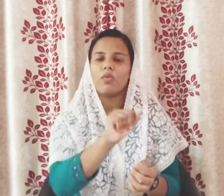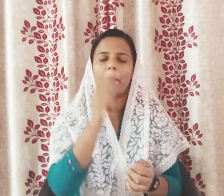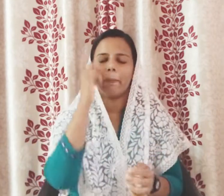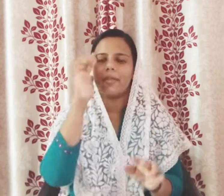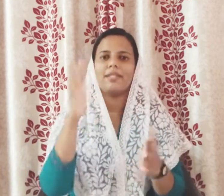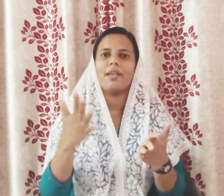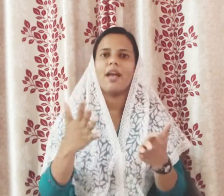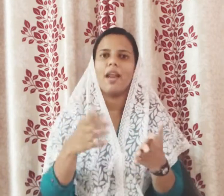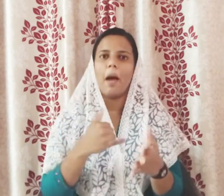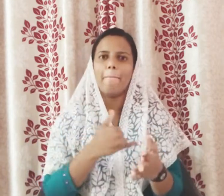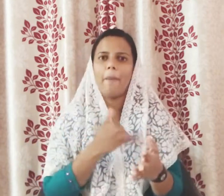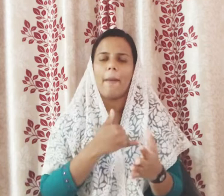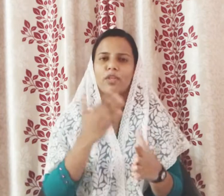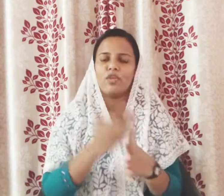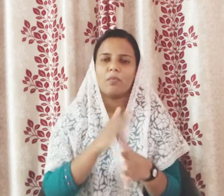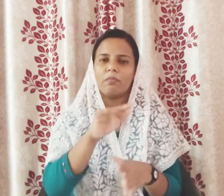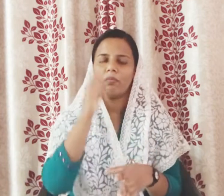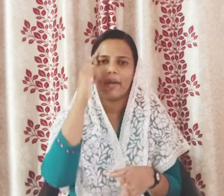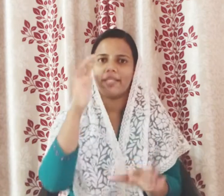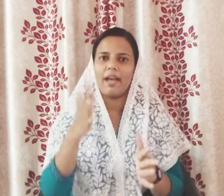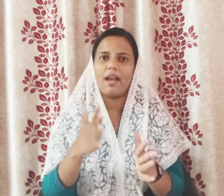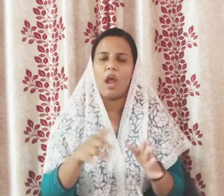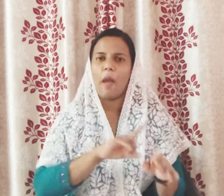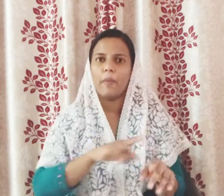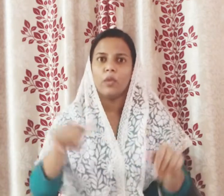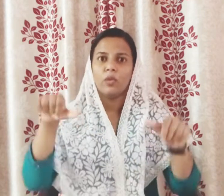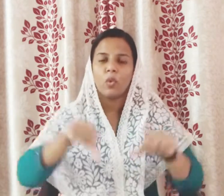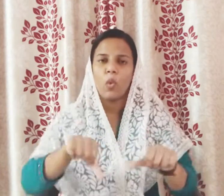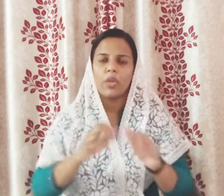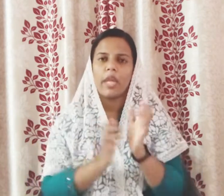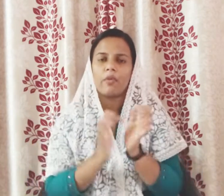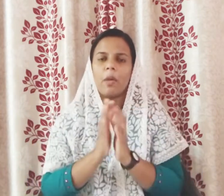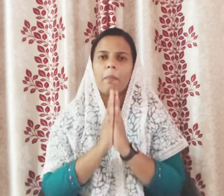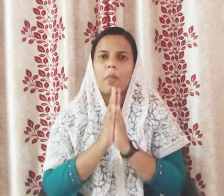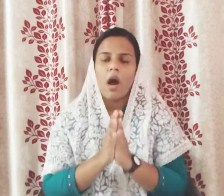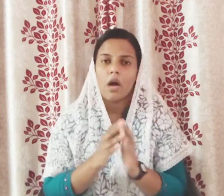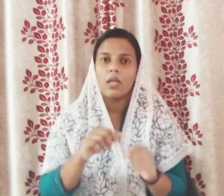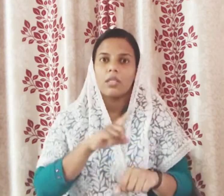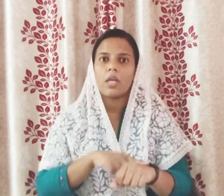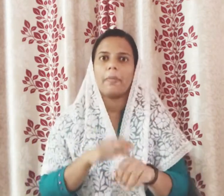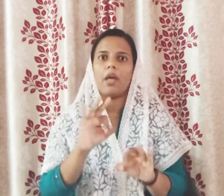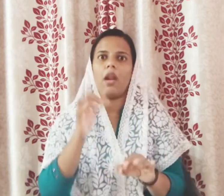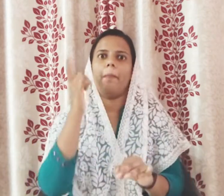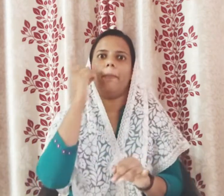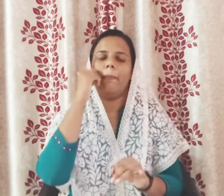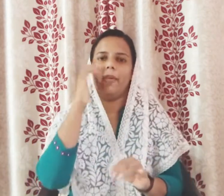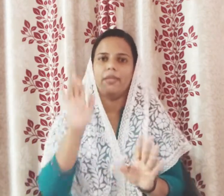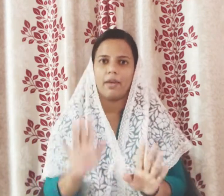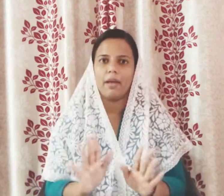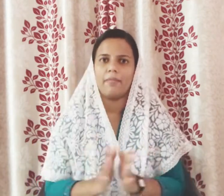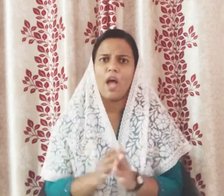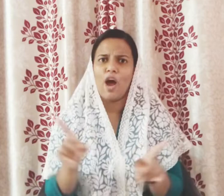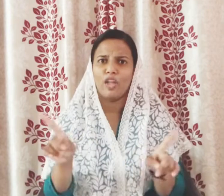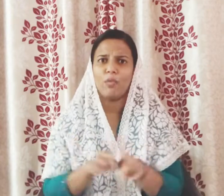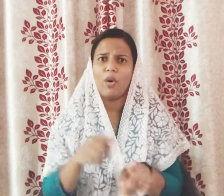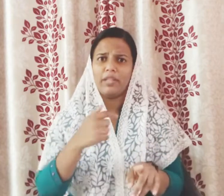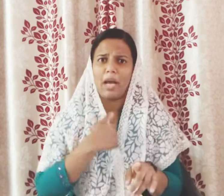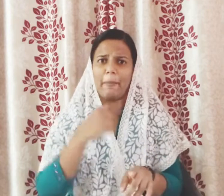മനസ്സിലായില്ല. പക്ഷേ ദൈവജനം ഒന്നുടങ്ക് തോറ്റു, ആമേൻ, മുട്ടുമടയ്ക്കുമ്പോഴാണ് ഇവനെ പിടിക്കുന്നത്. പ്രിയപ്പെട്ടവരെ, നമ്മുടെ ജീവിതത്തിലും